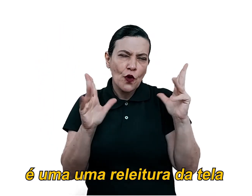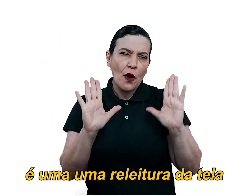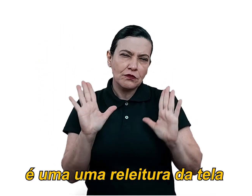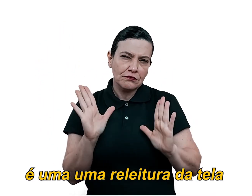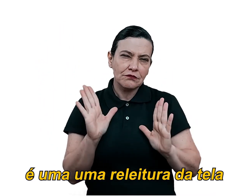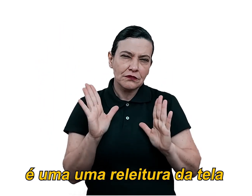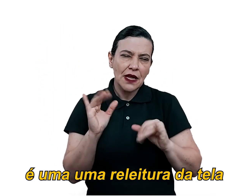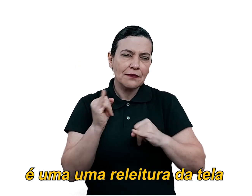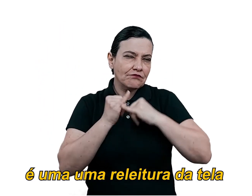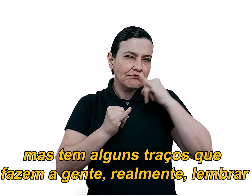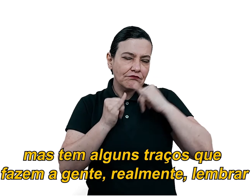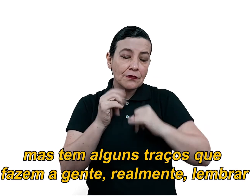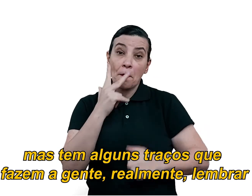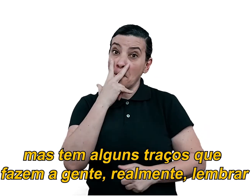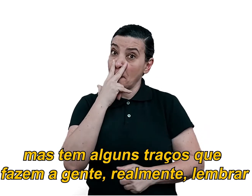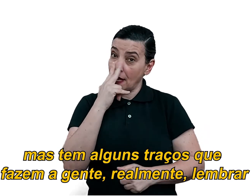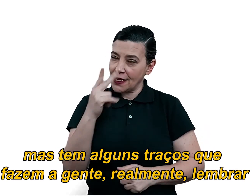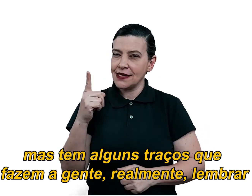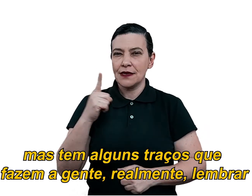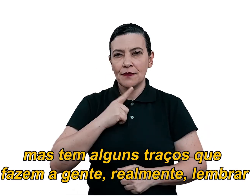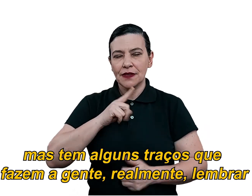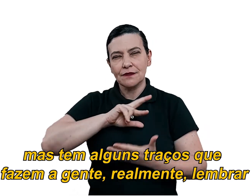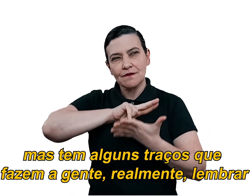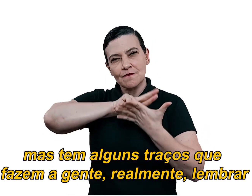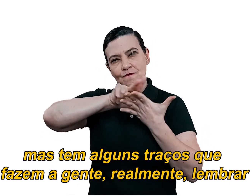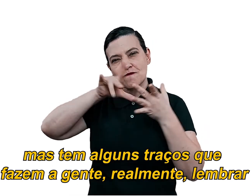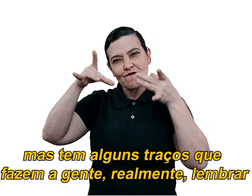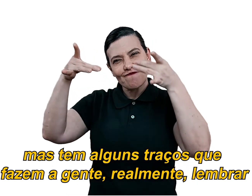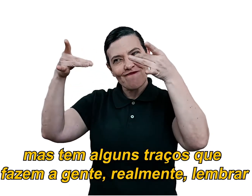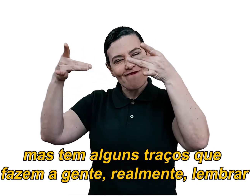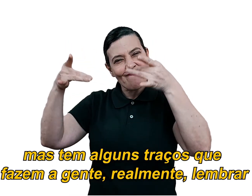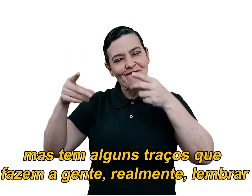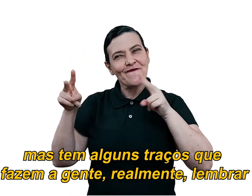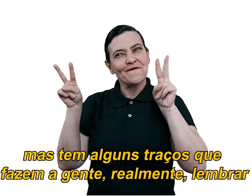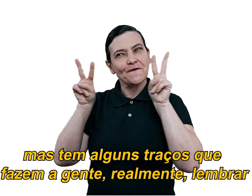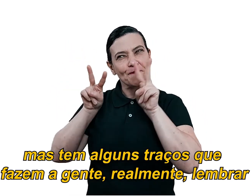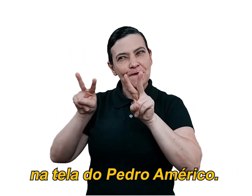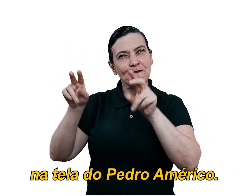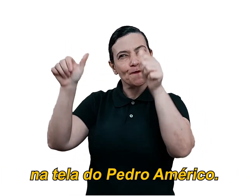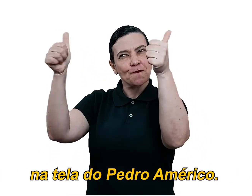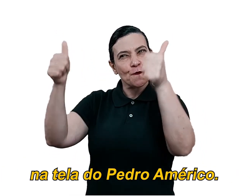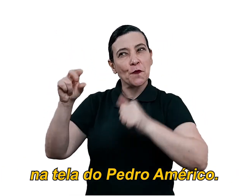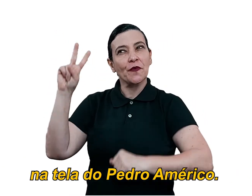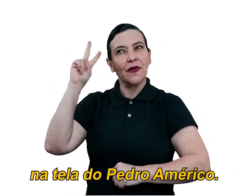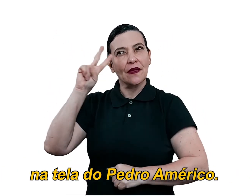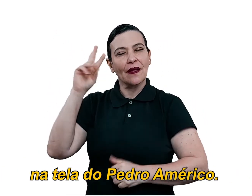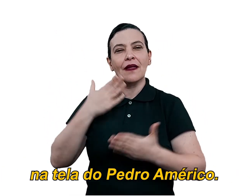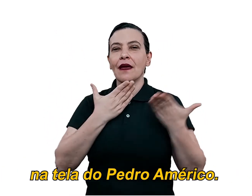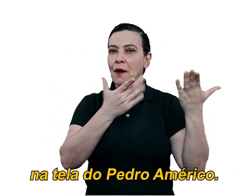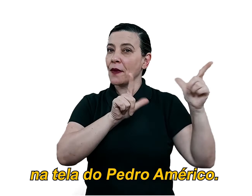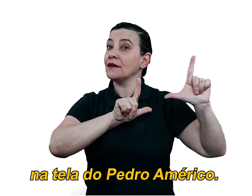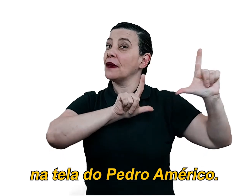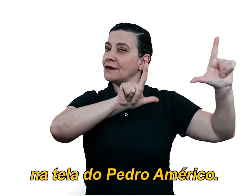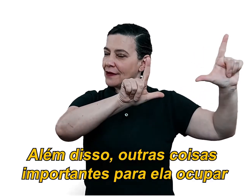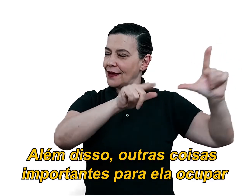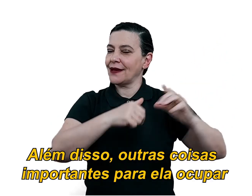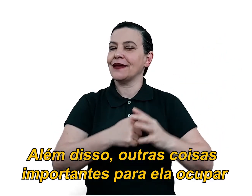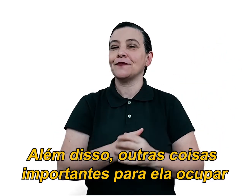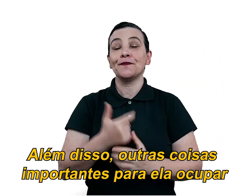releitura da tela, mas tem alguns traços que fazem a gente realmente lembrar da tela do Pedro Américo. Além disso,